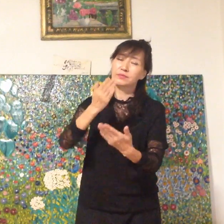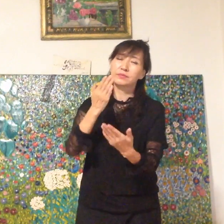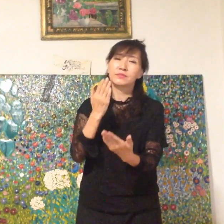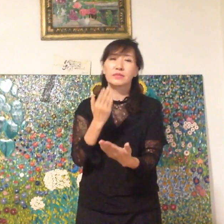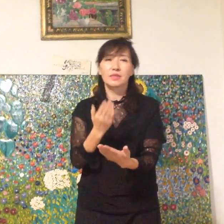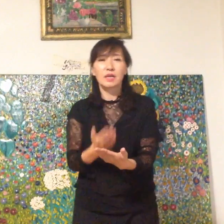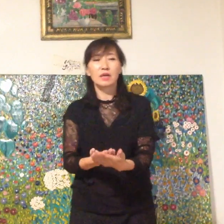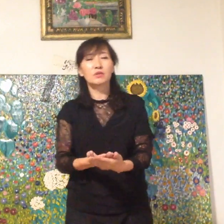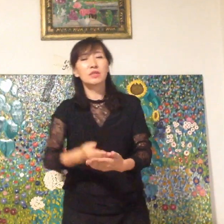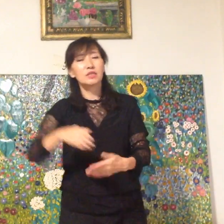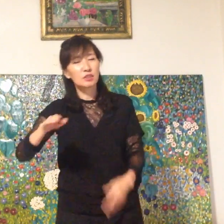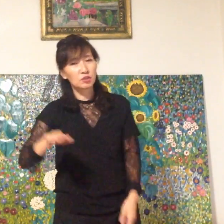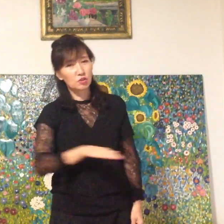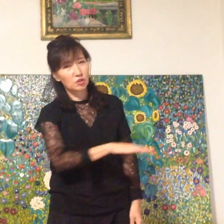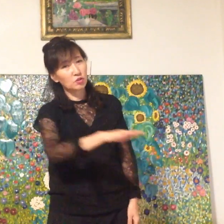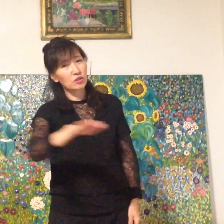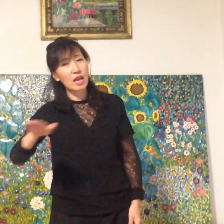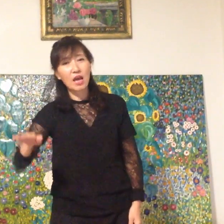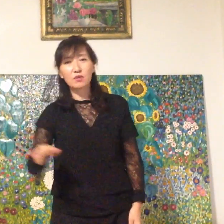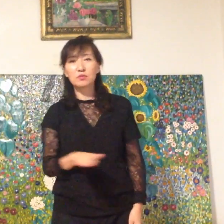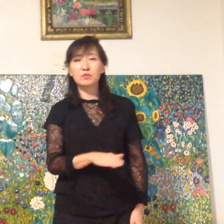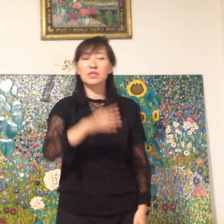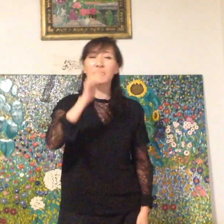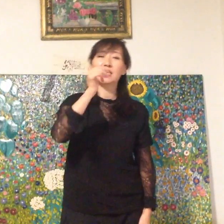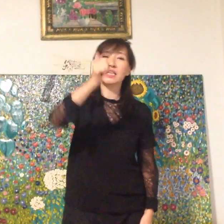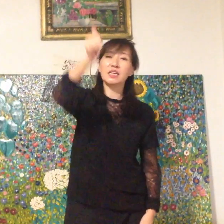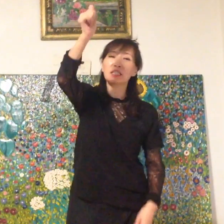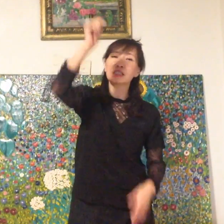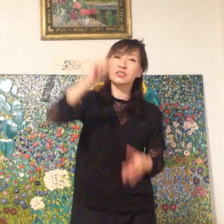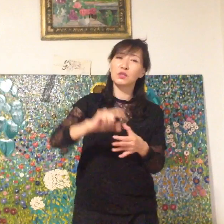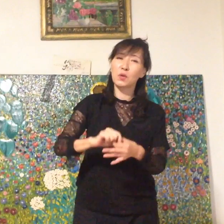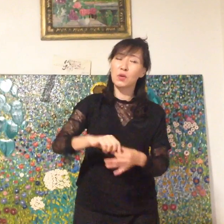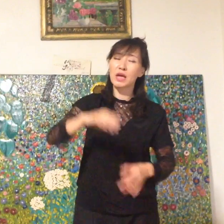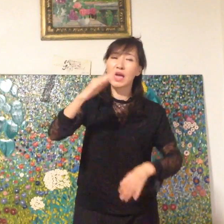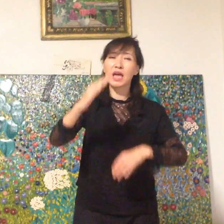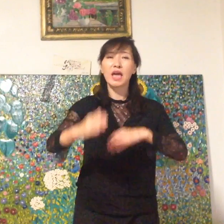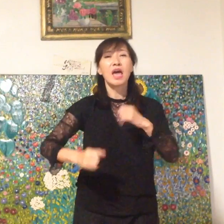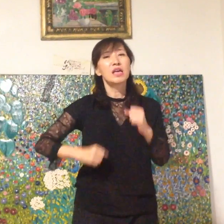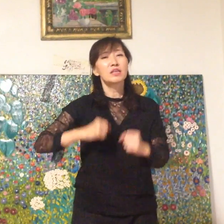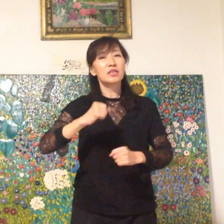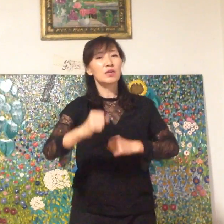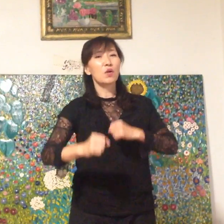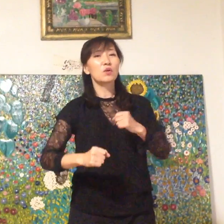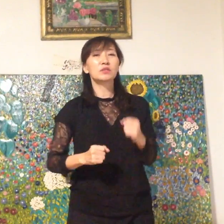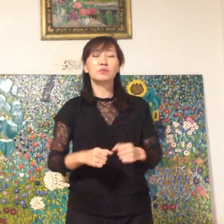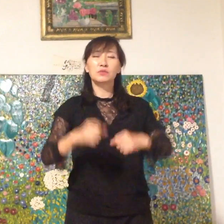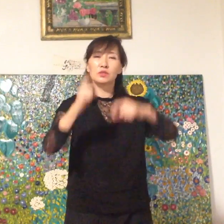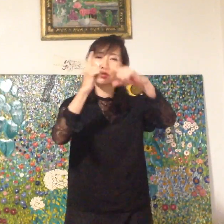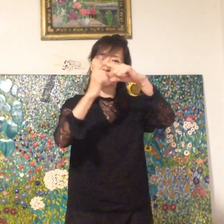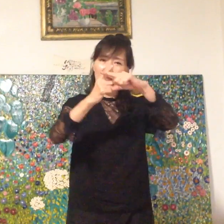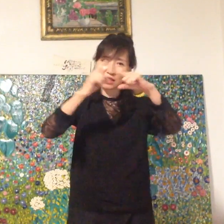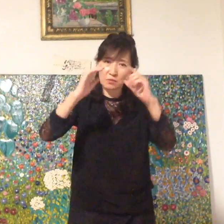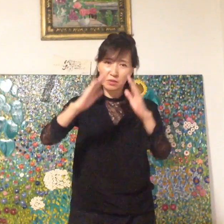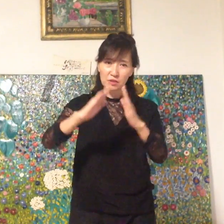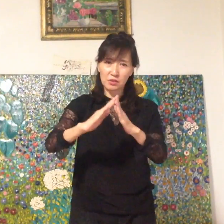우리는 주의 움직이는 교회 이곳은 주님의